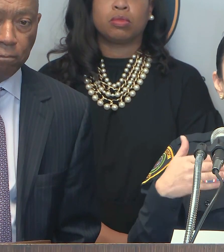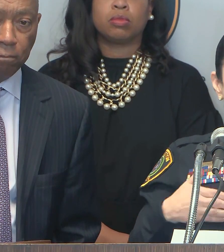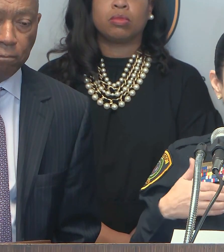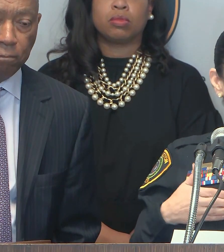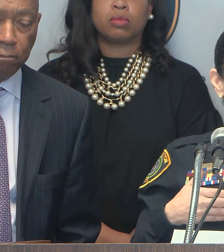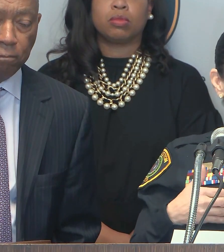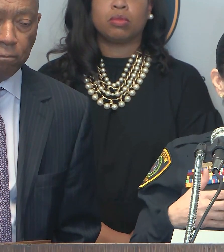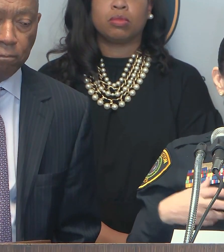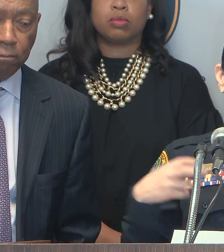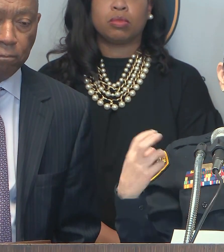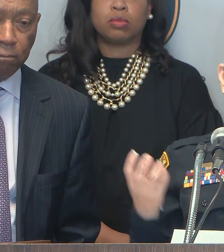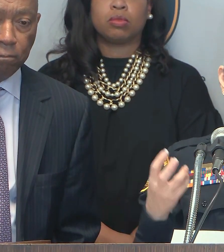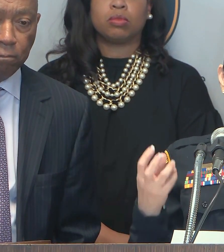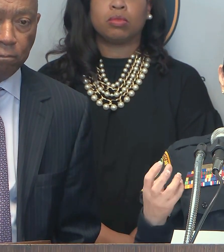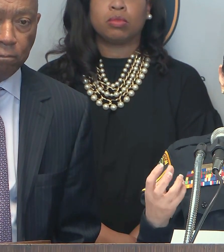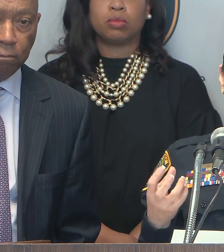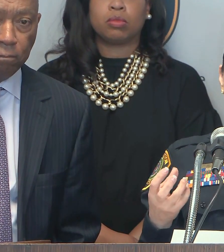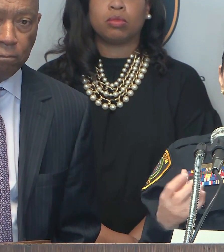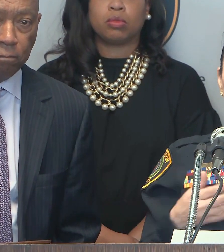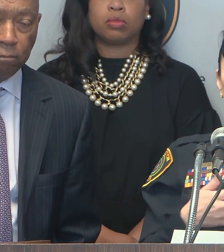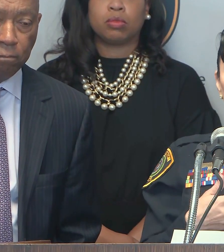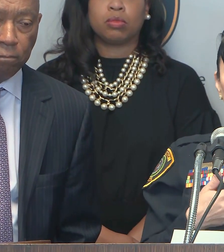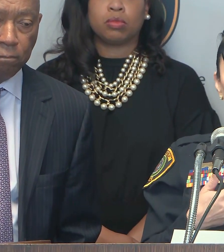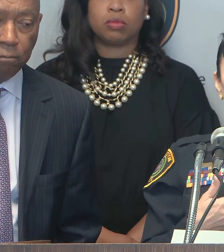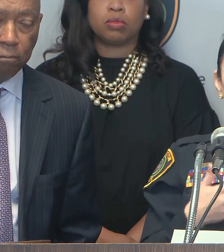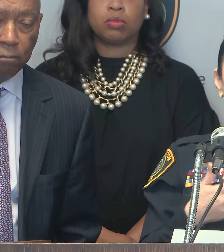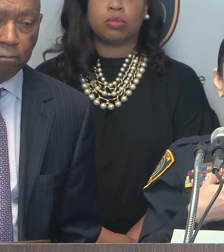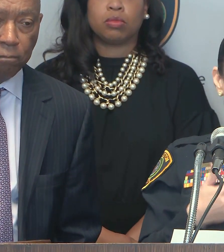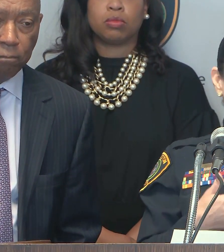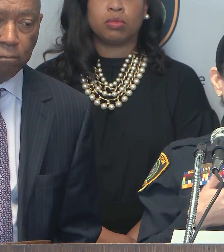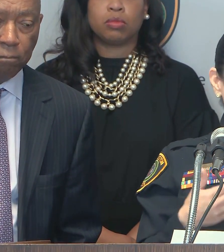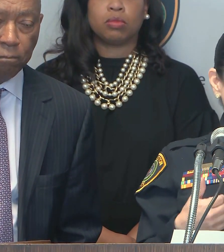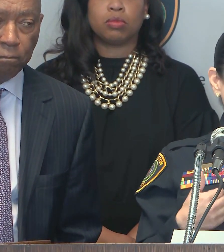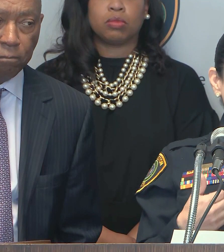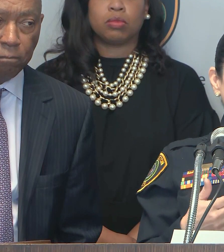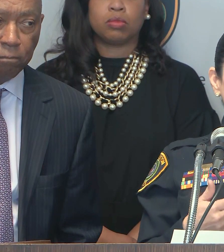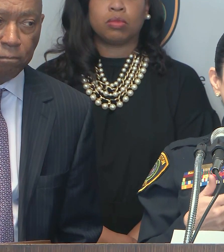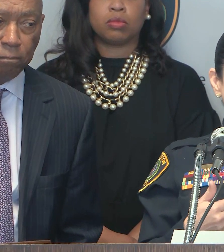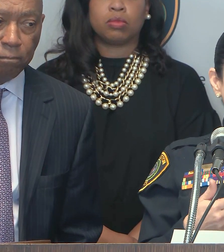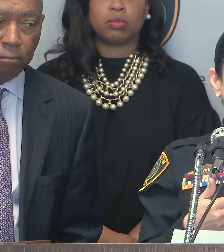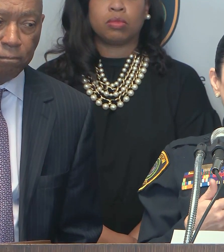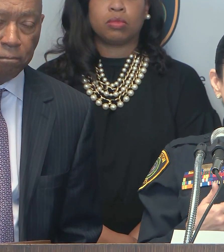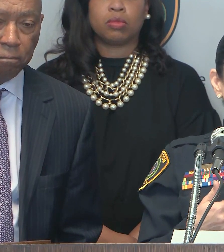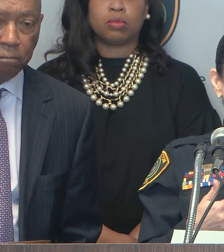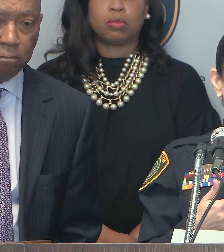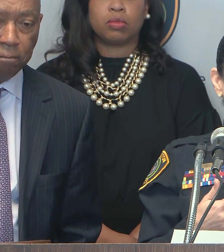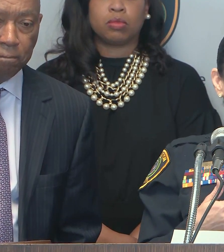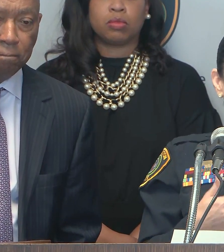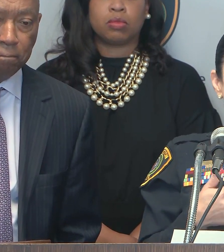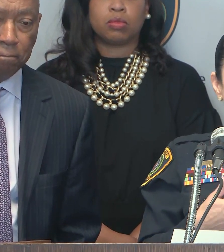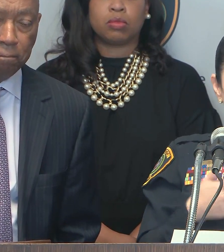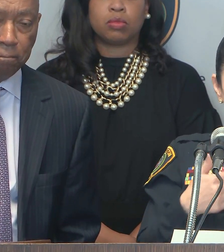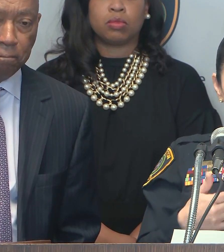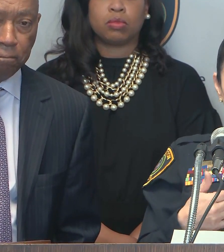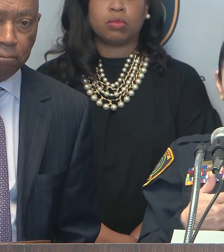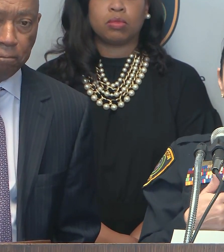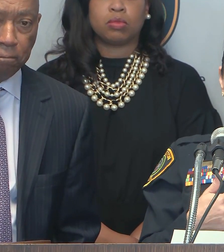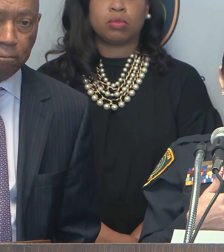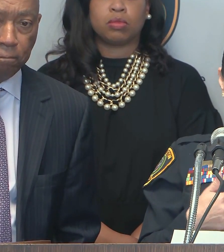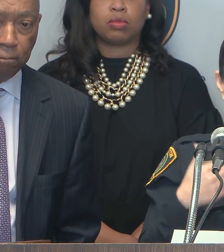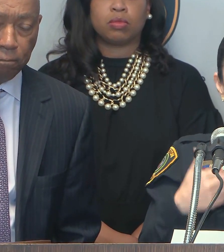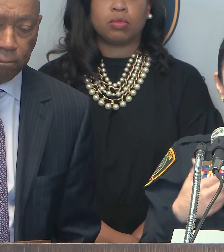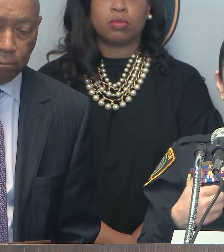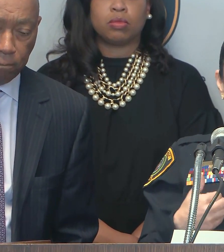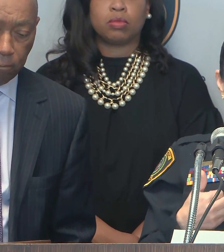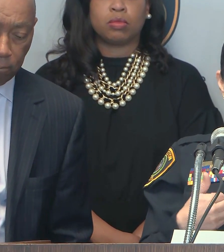a ser fuertes cuando todos nos juntemos, porque a todos nos está afectando esta violencia. Y para este